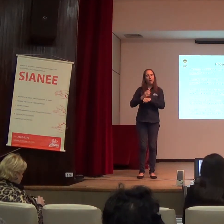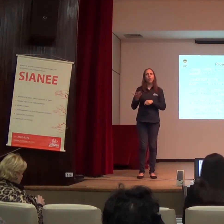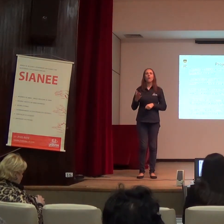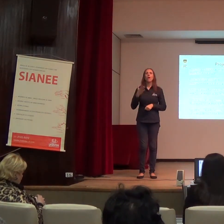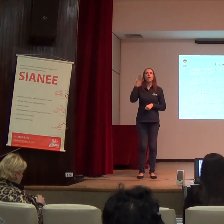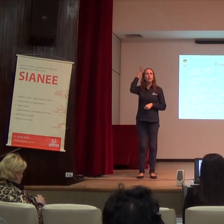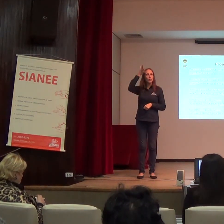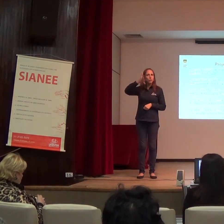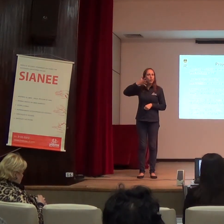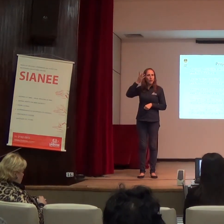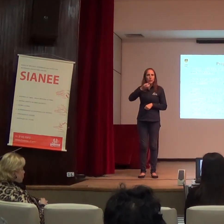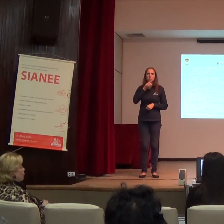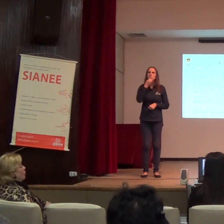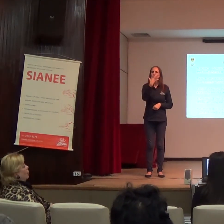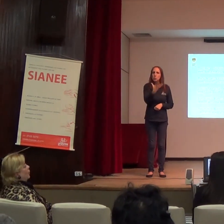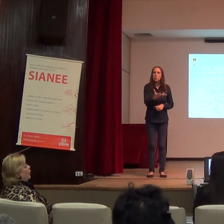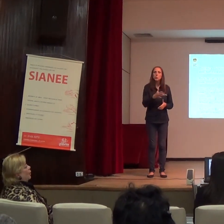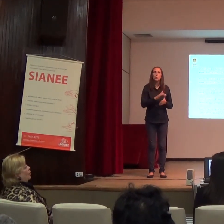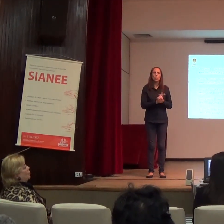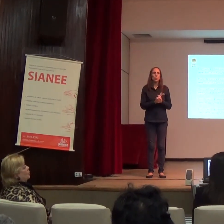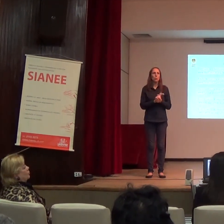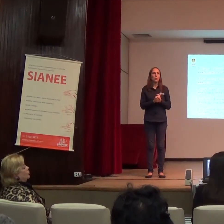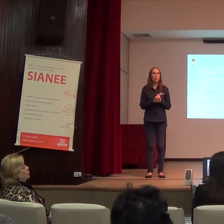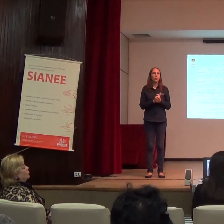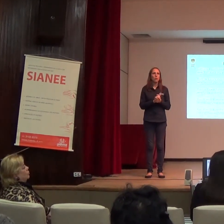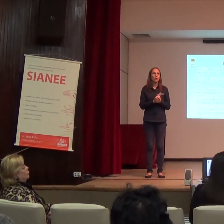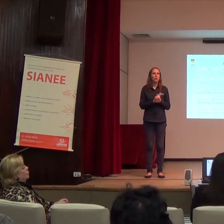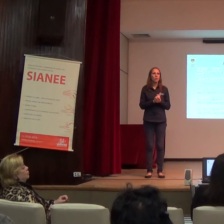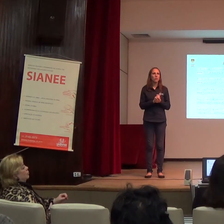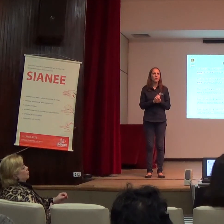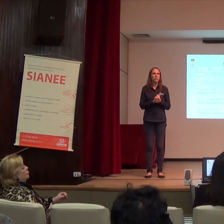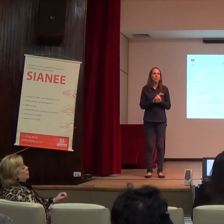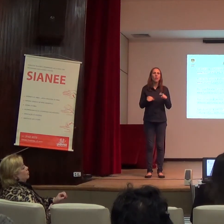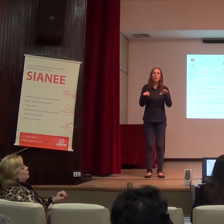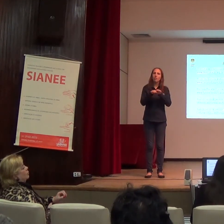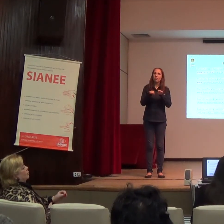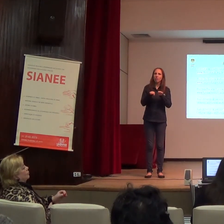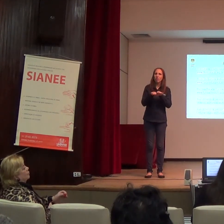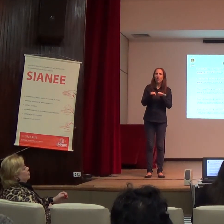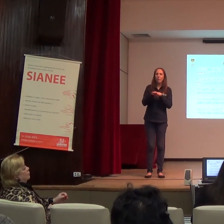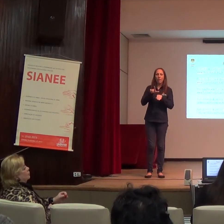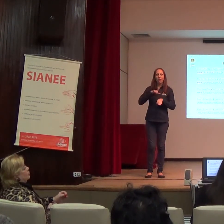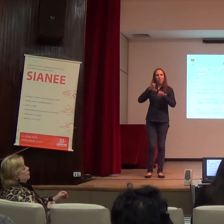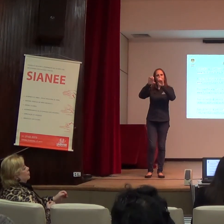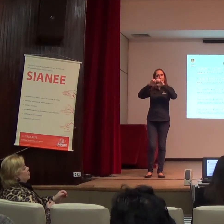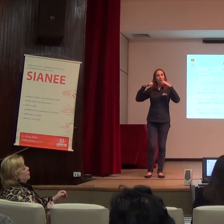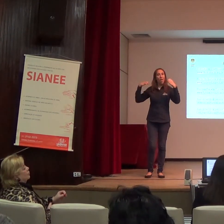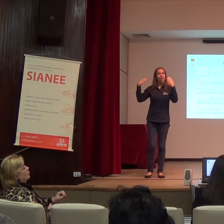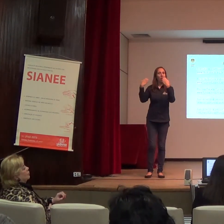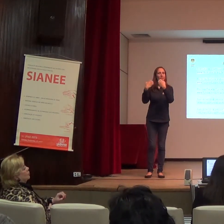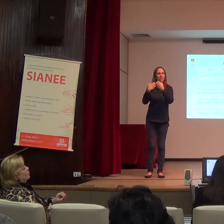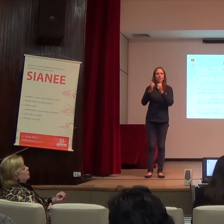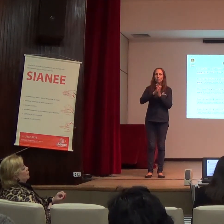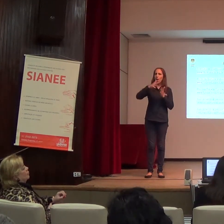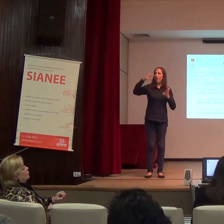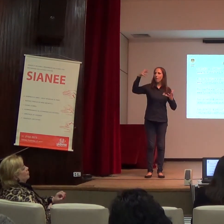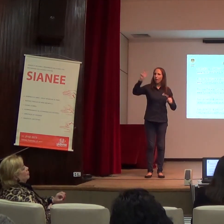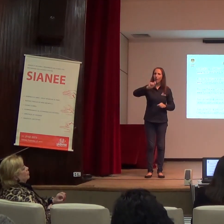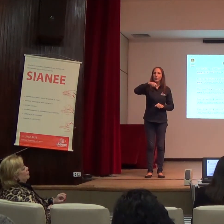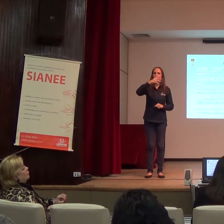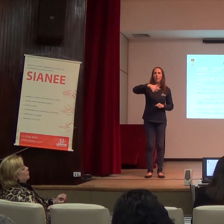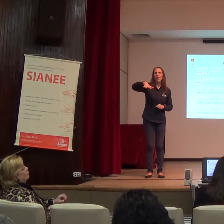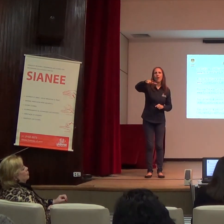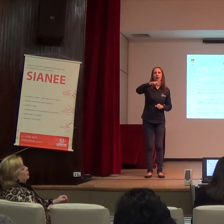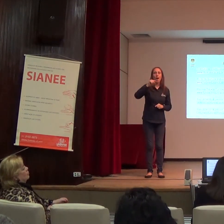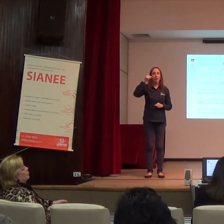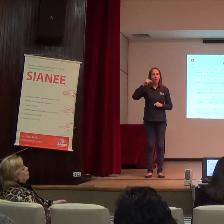né? Também aos convites, tem muitos eventos assim, maravilhosos aí para essas áreas, tá? A biblioteca sempre